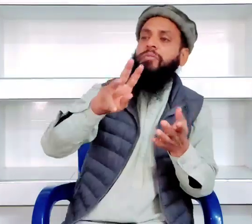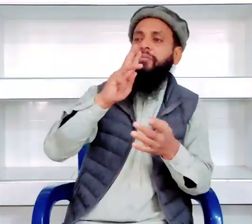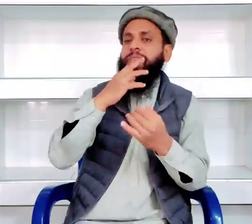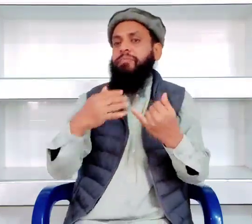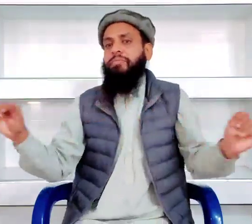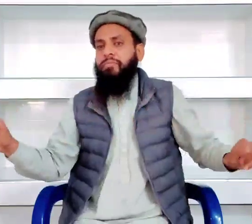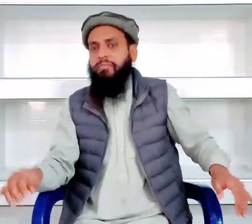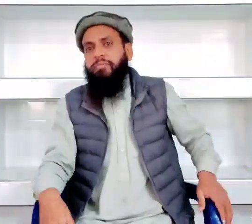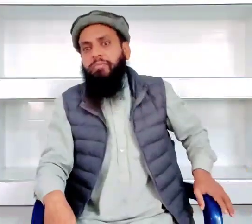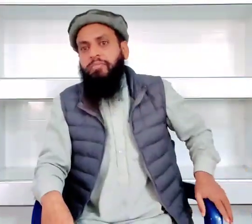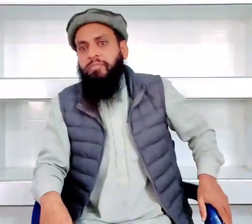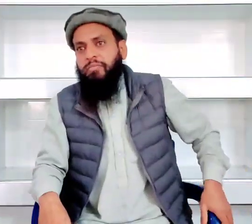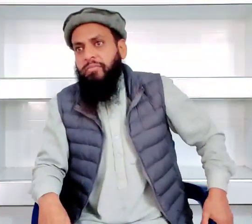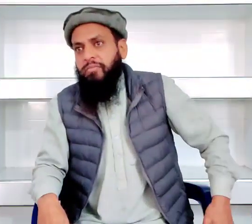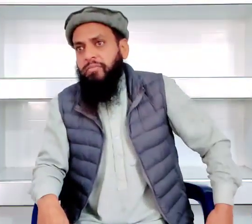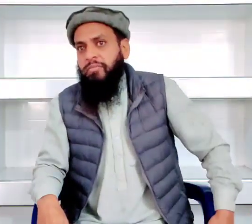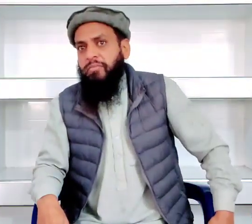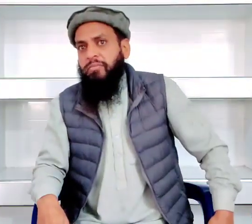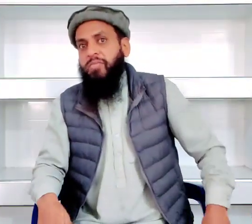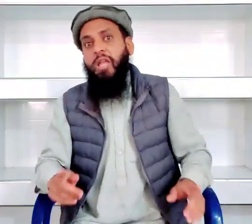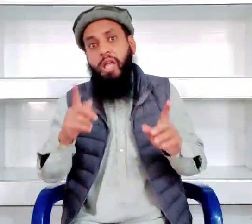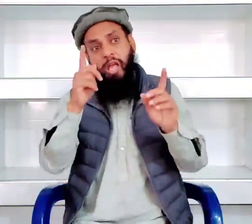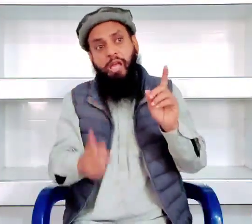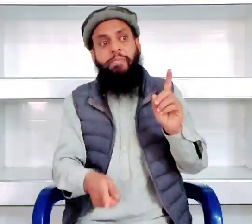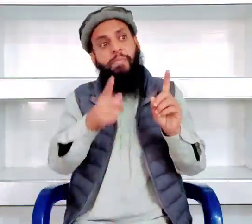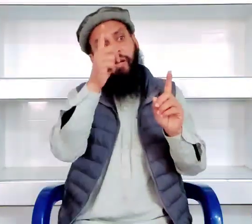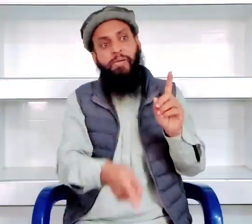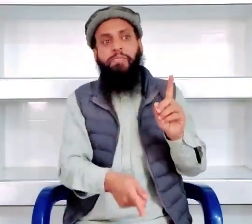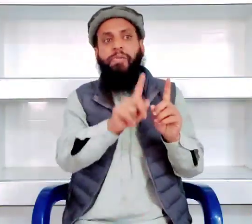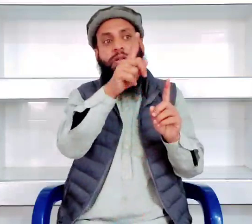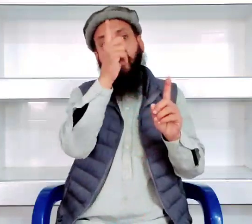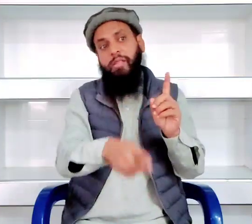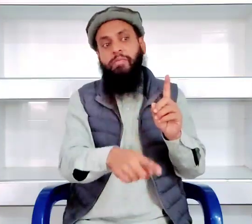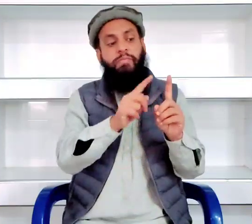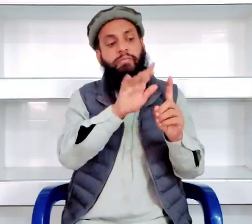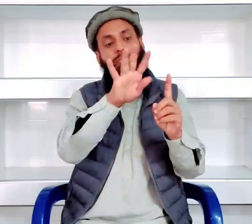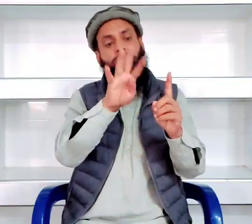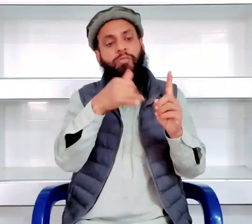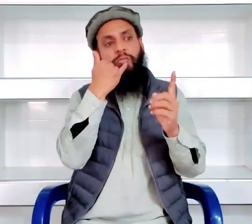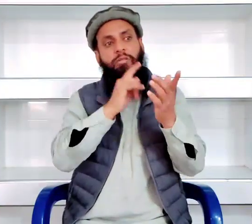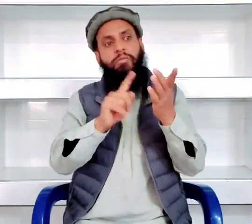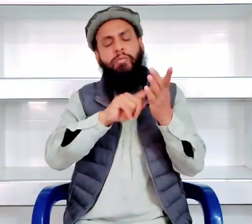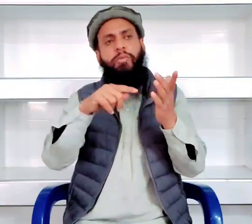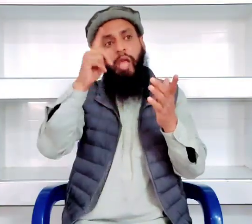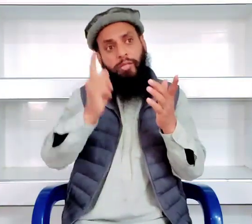ہیں اور جڑے شاہی طرح تے جڑے اے دے وسی علماء کرام قدیر علماء کرام جڑے نے اوہدے شامل